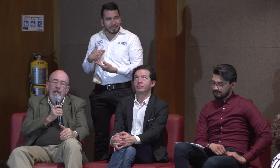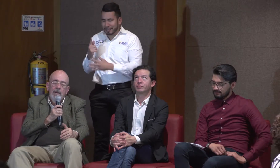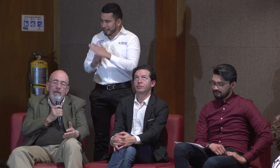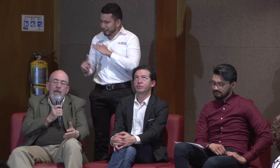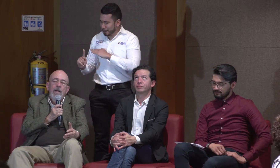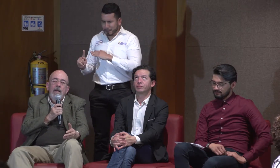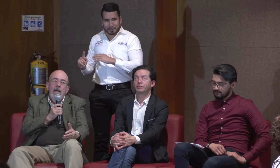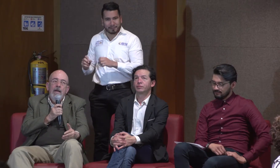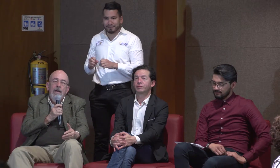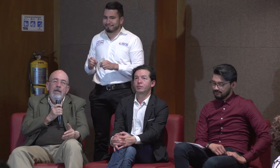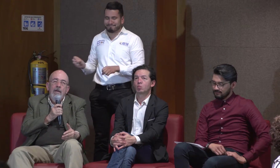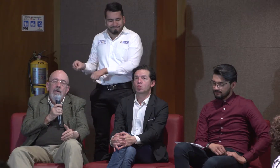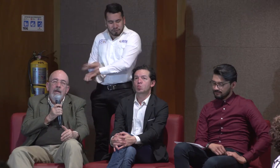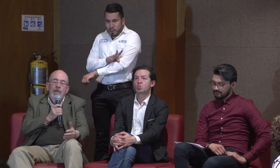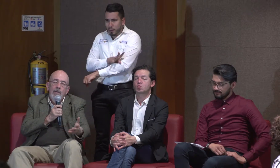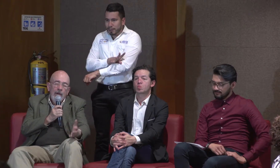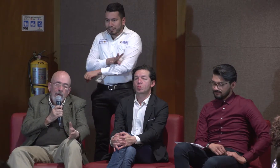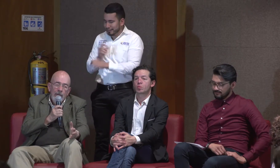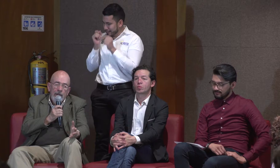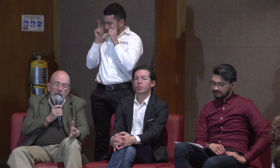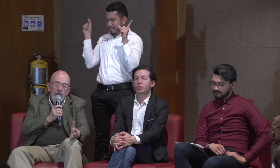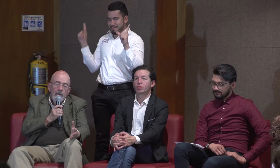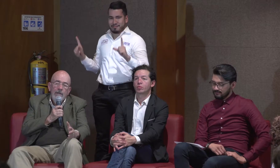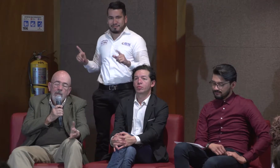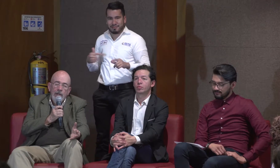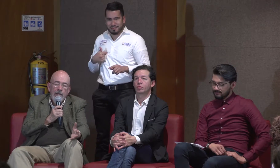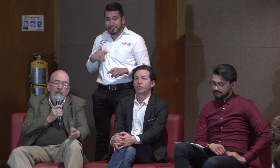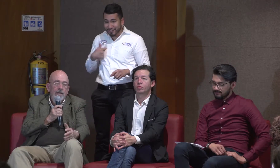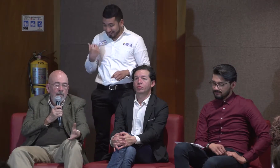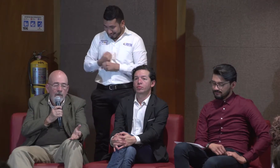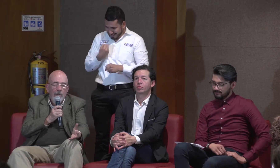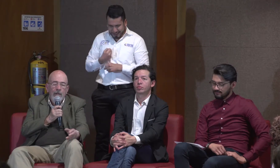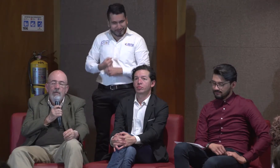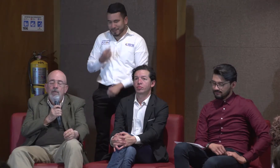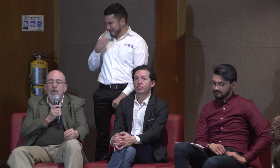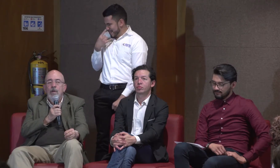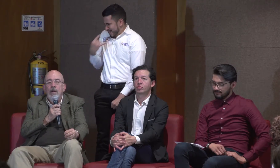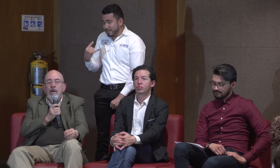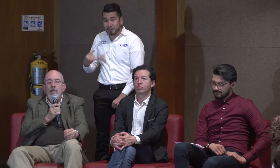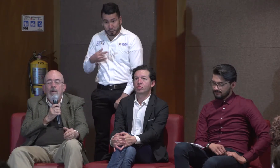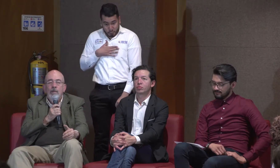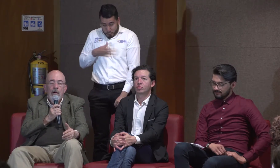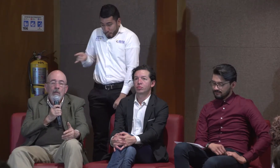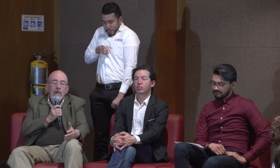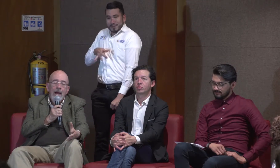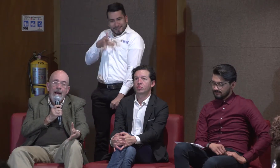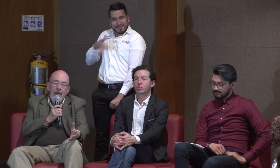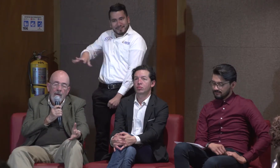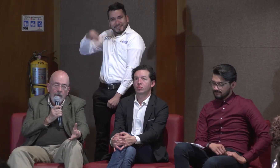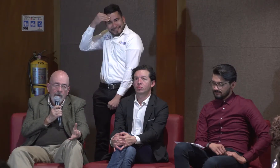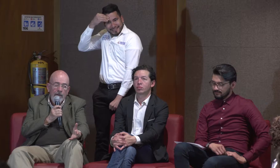sorprendente realmente. Entonces fue un trabajo desde ese punto de vista muy interesante, yo siento que aprendí mucho, fue un trabajo